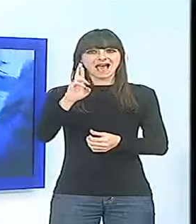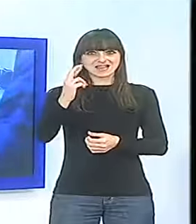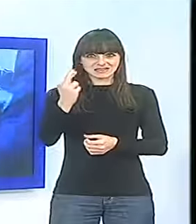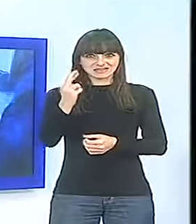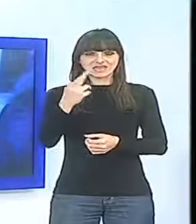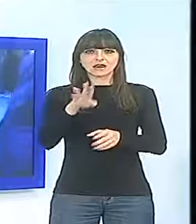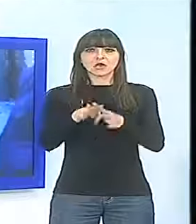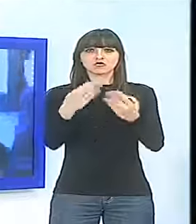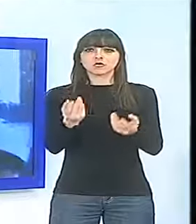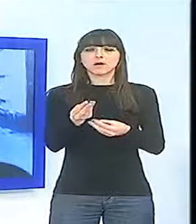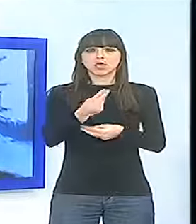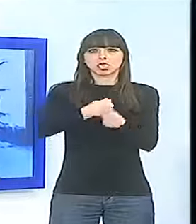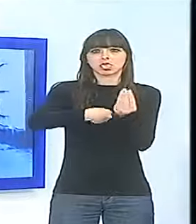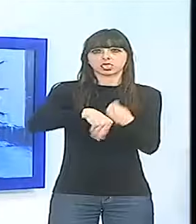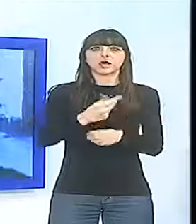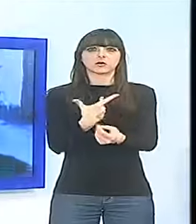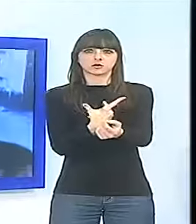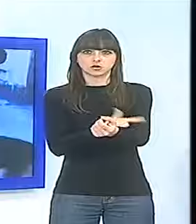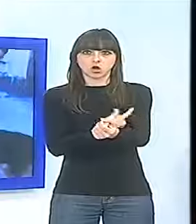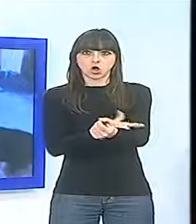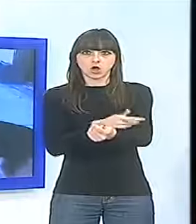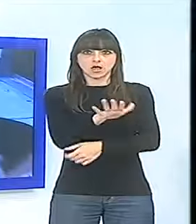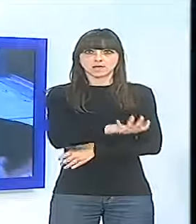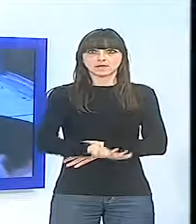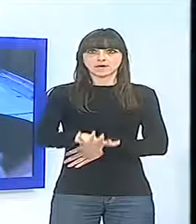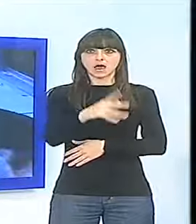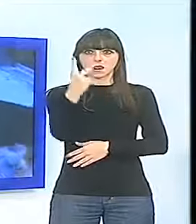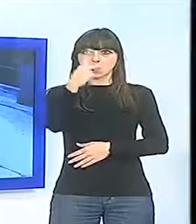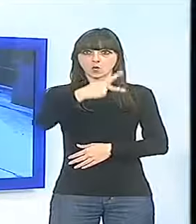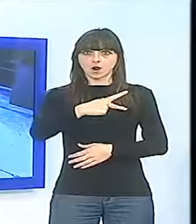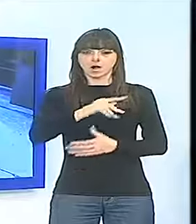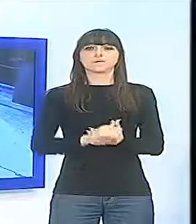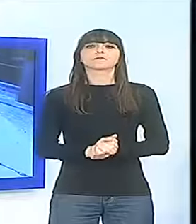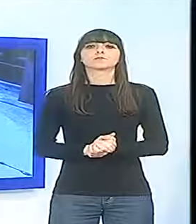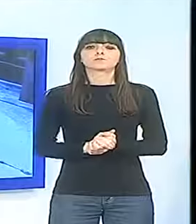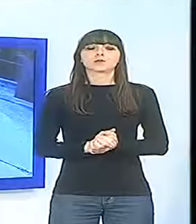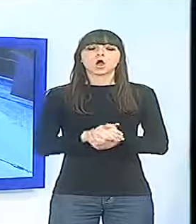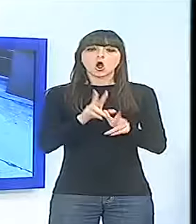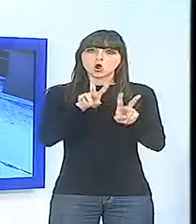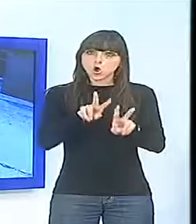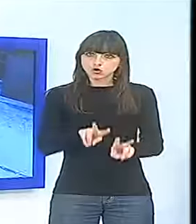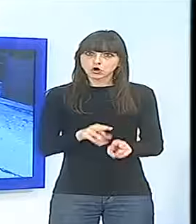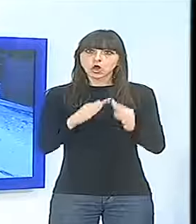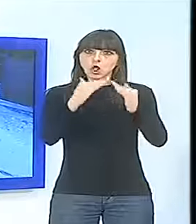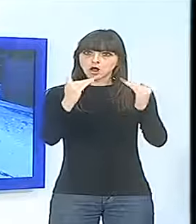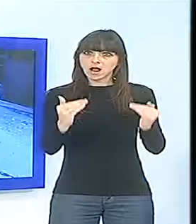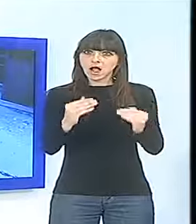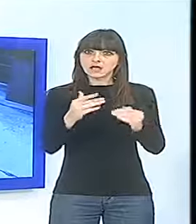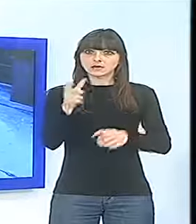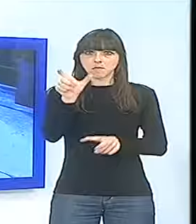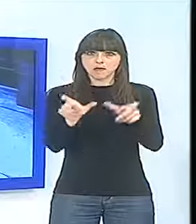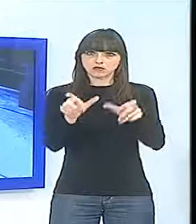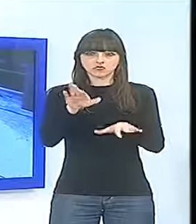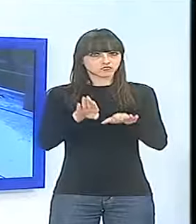giro di spaccio di stupefacenti che interessava la Piana di Lucca. Alle perquisizioni operate nelle abitazioni dei sospettati